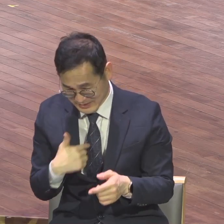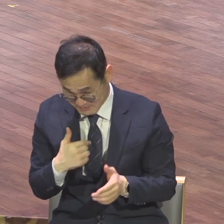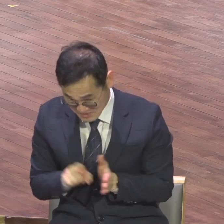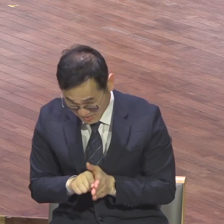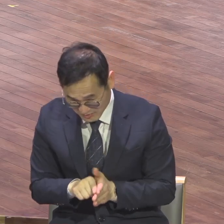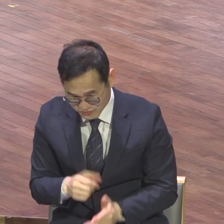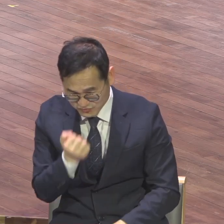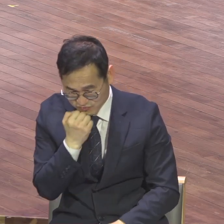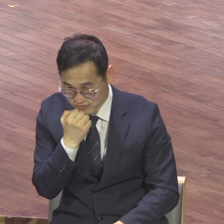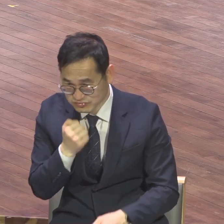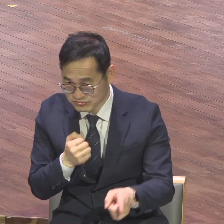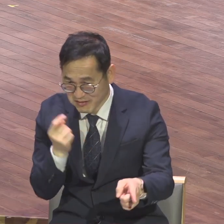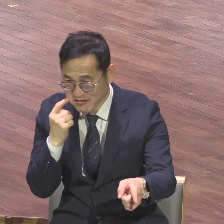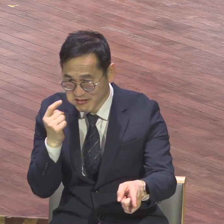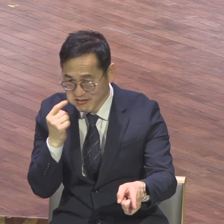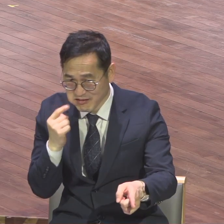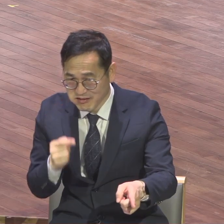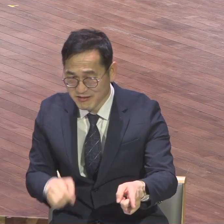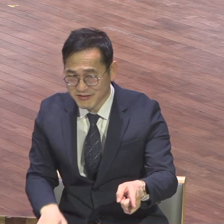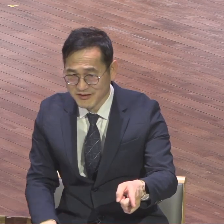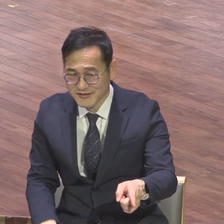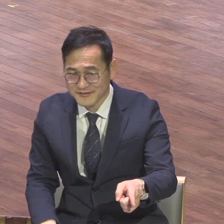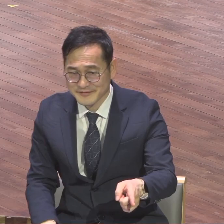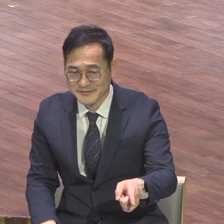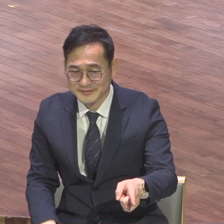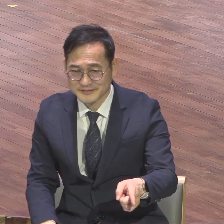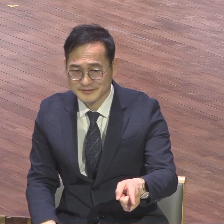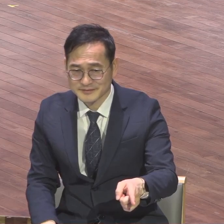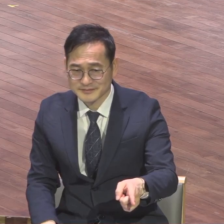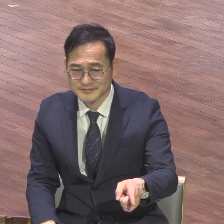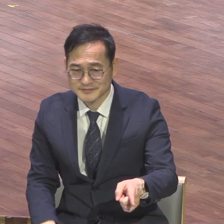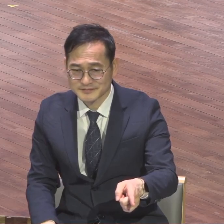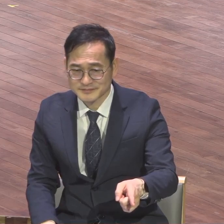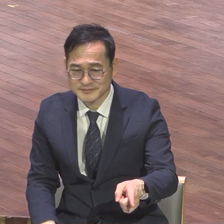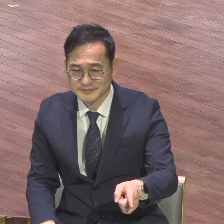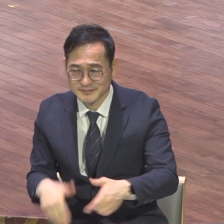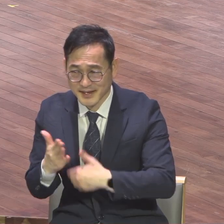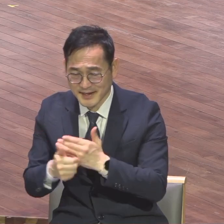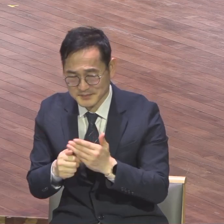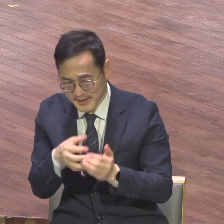속여요. 영어로 쳐다보고 생각까지 다 보고 있기 때문에